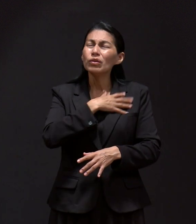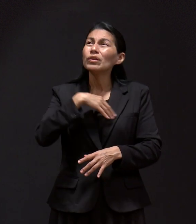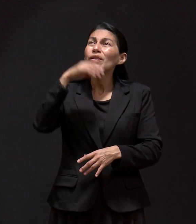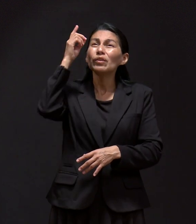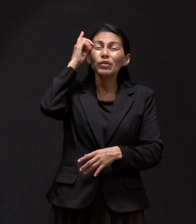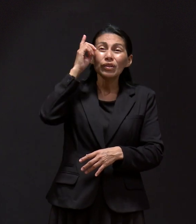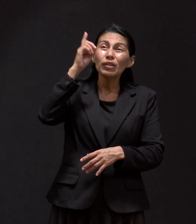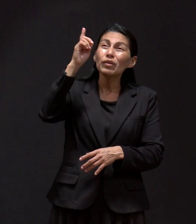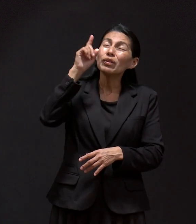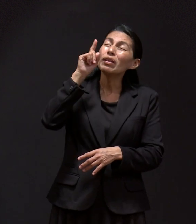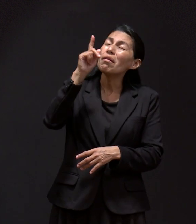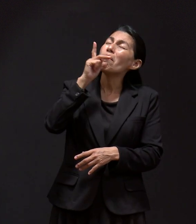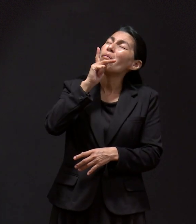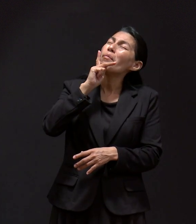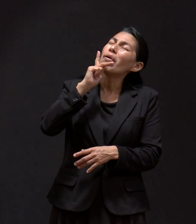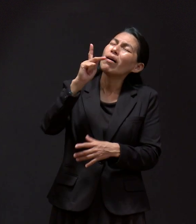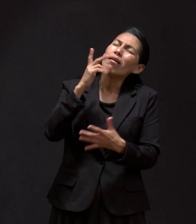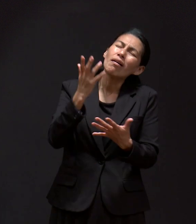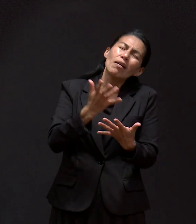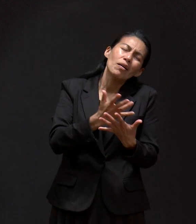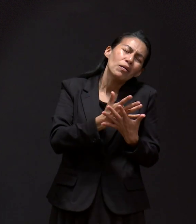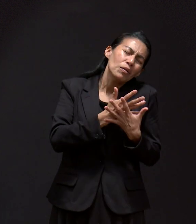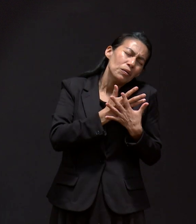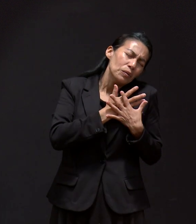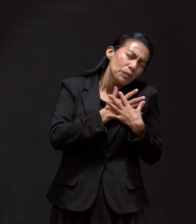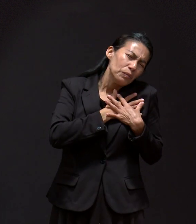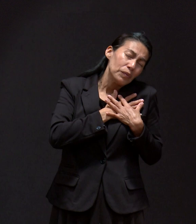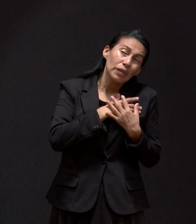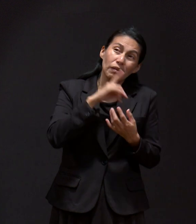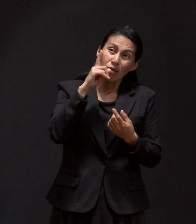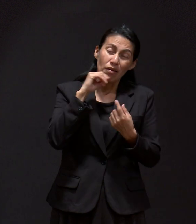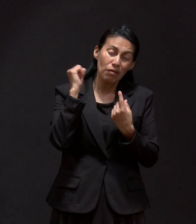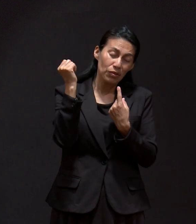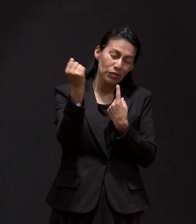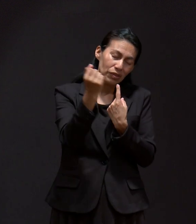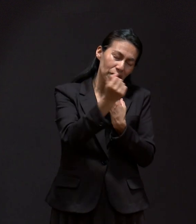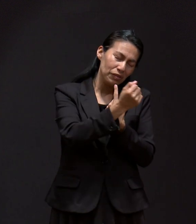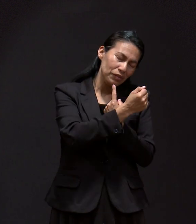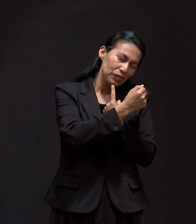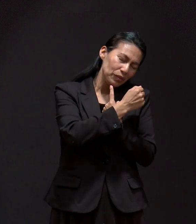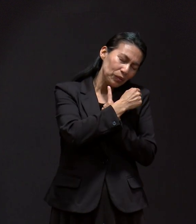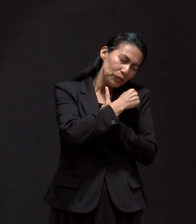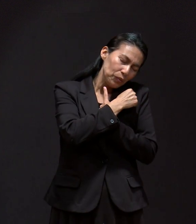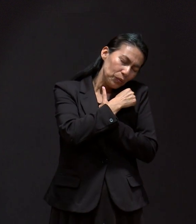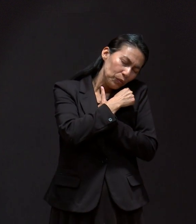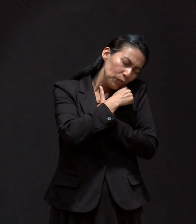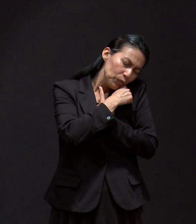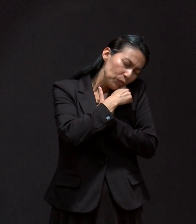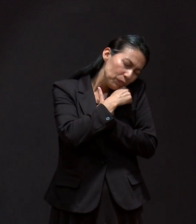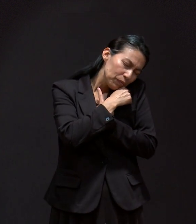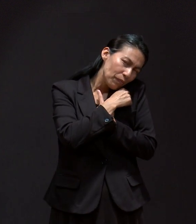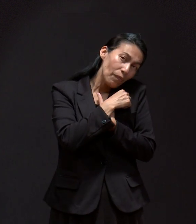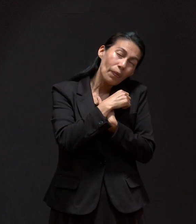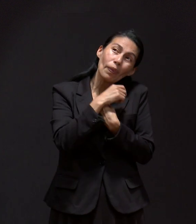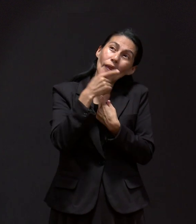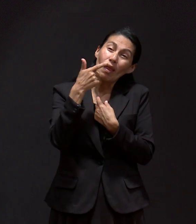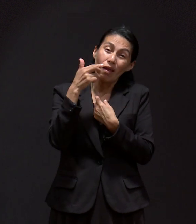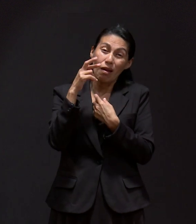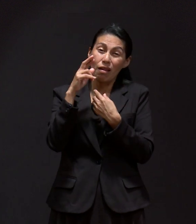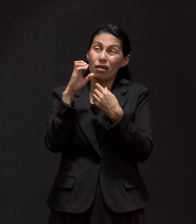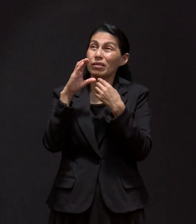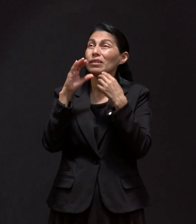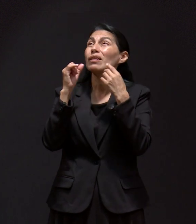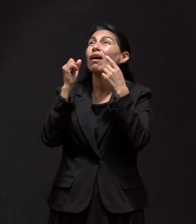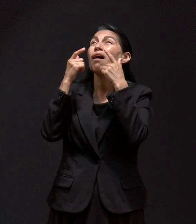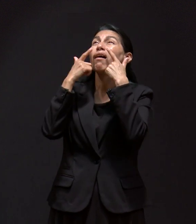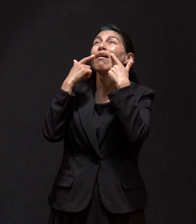y tenemos a un padre amante que nos a ropa en sus brazos de amor y manifiesta